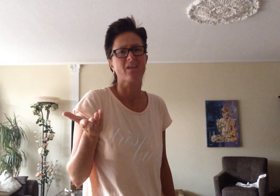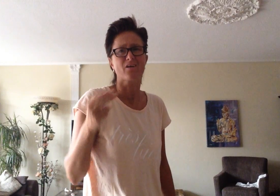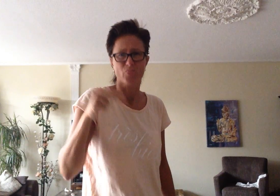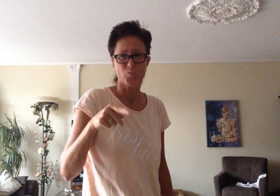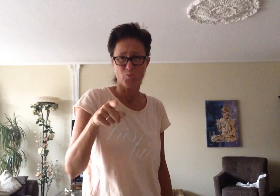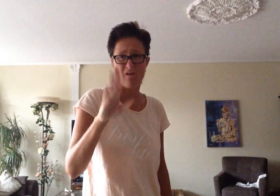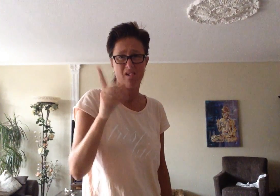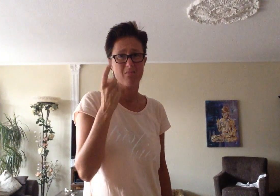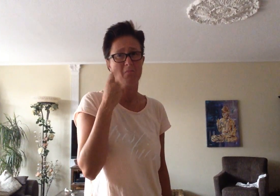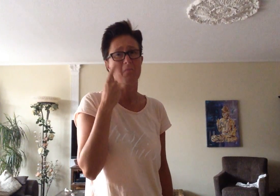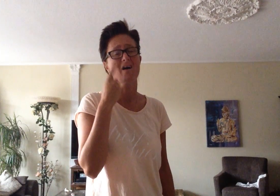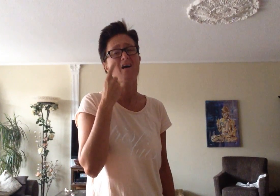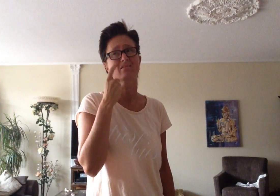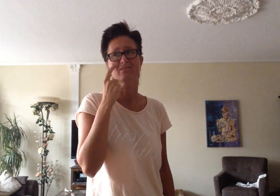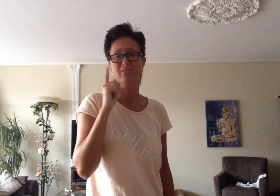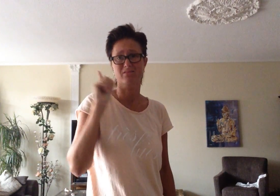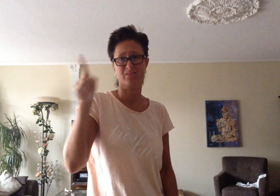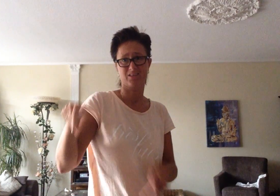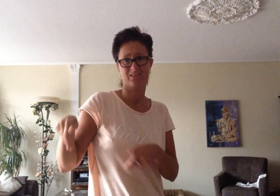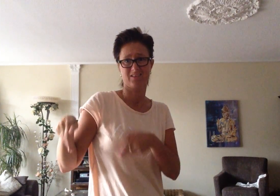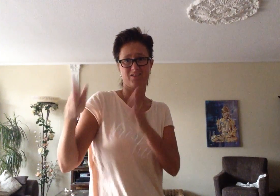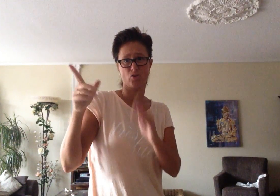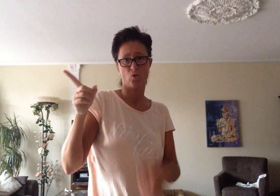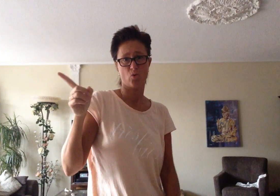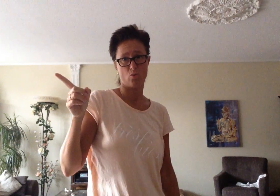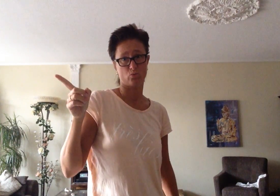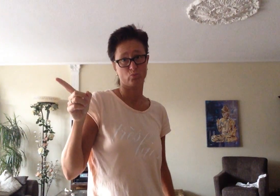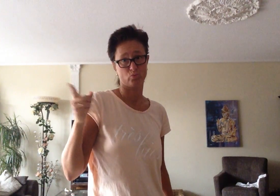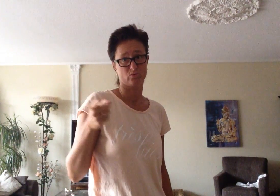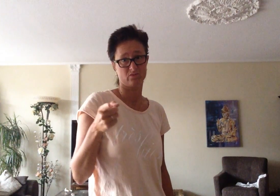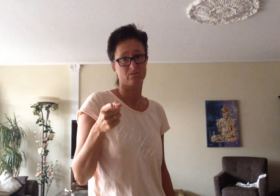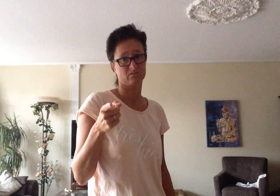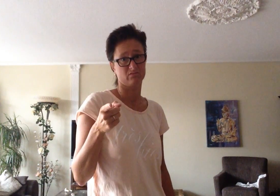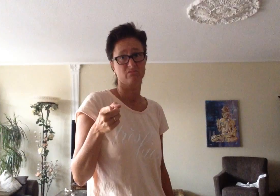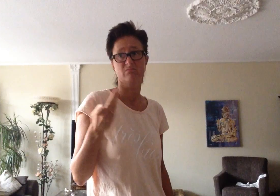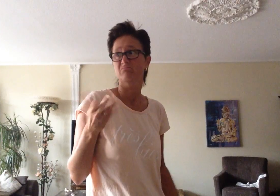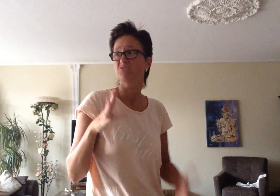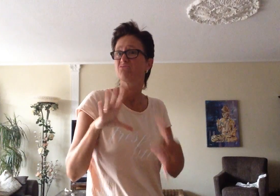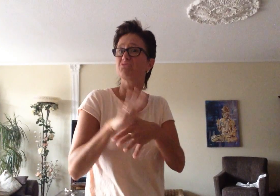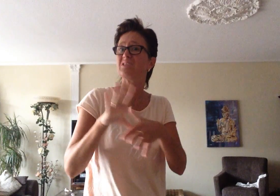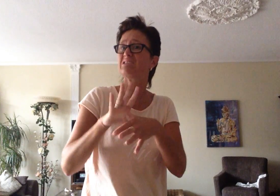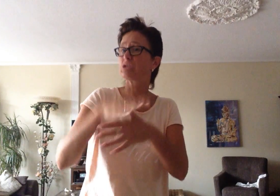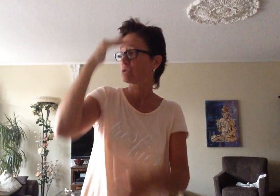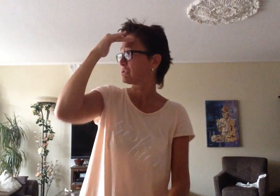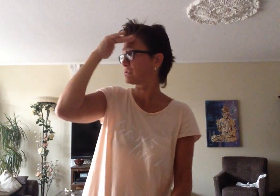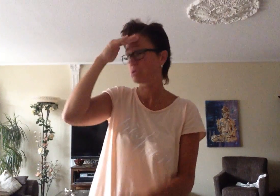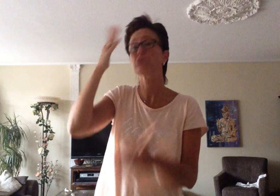Maar nu lig jij al maanden in de grond, waar zijn al je vrienden?